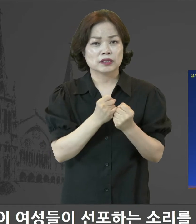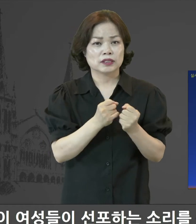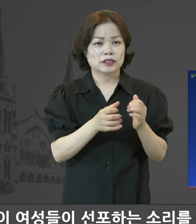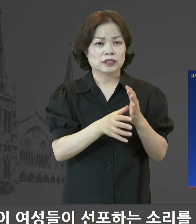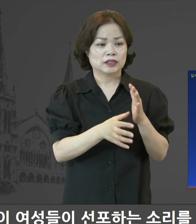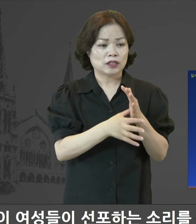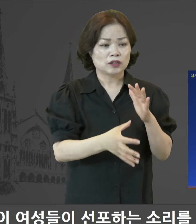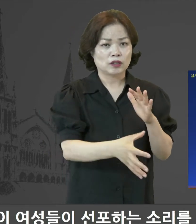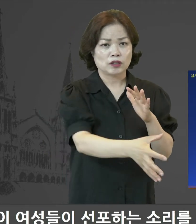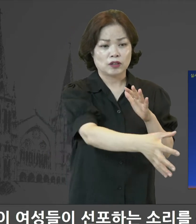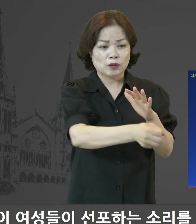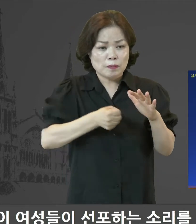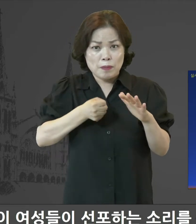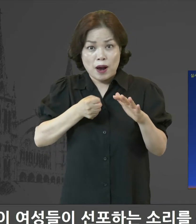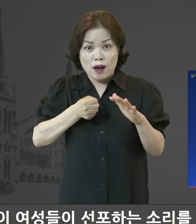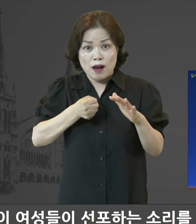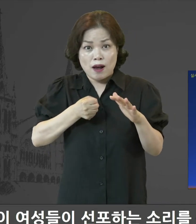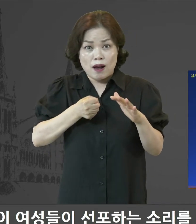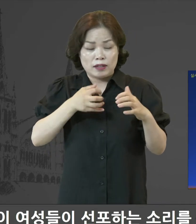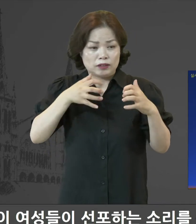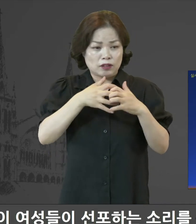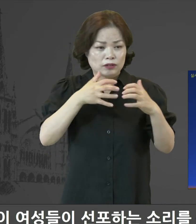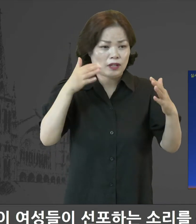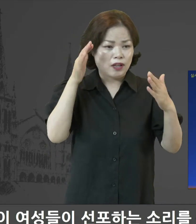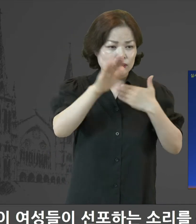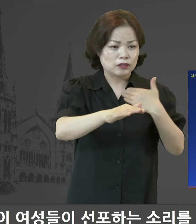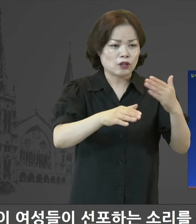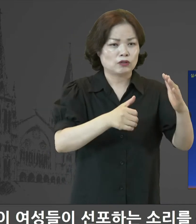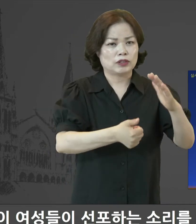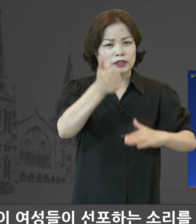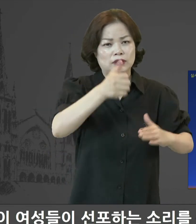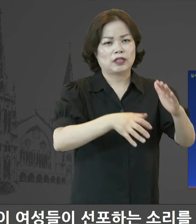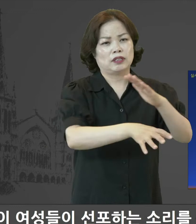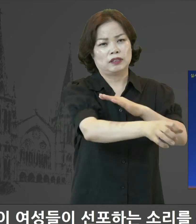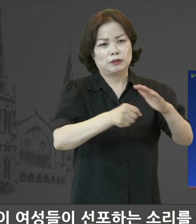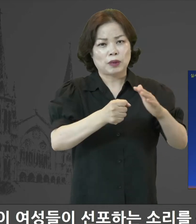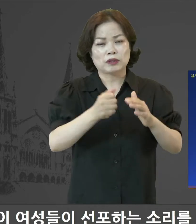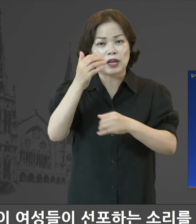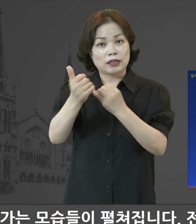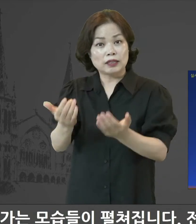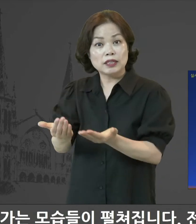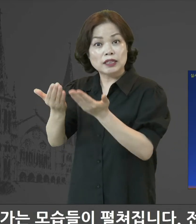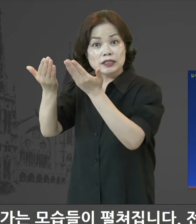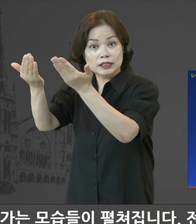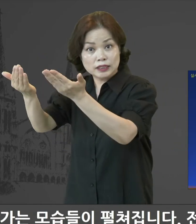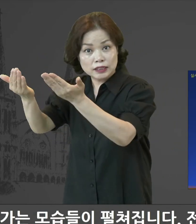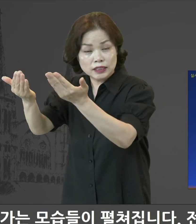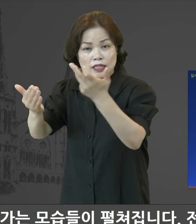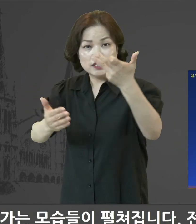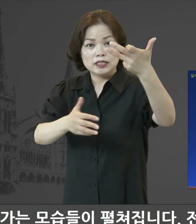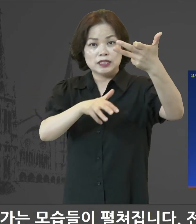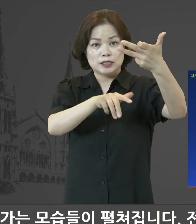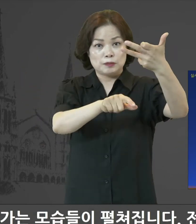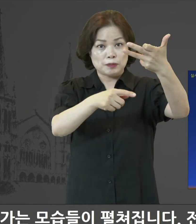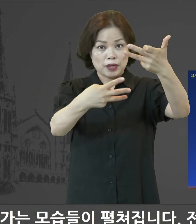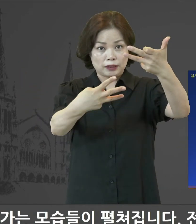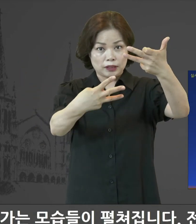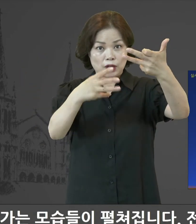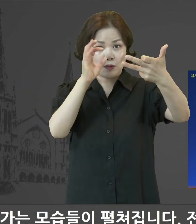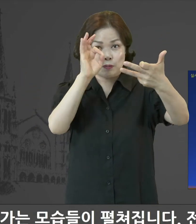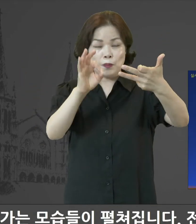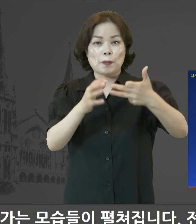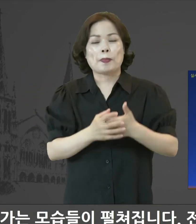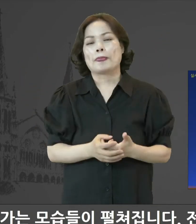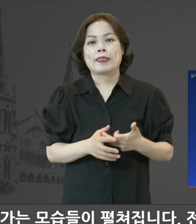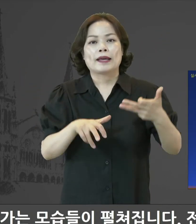아주 쉽게 취해서 그것들을 하나님 앞에 올려드리는 겁니다. 18절 올라가시면 18절 보시겠습니다.